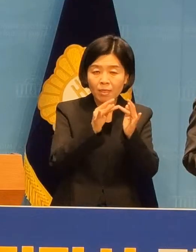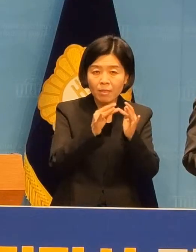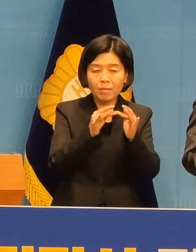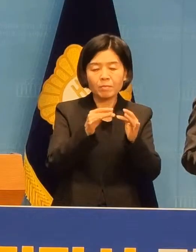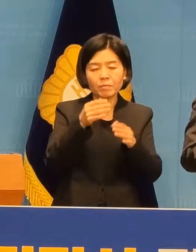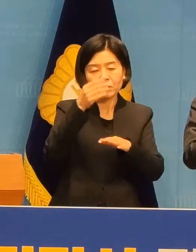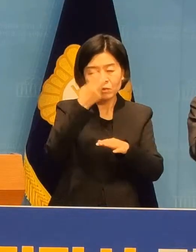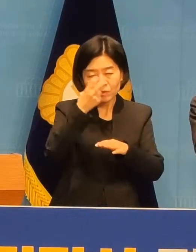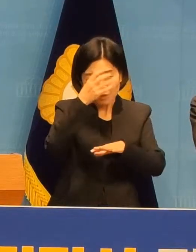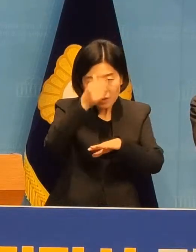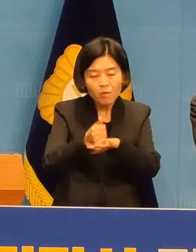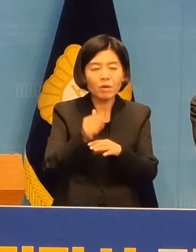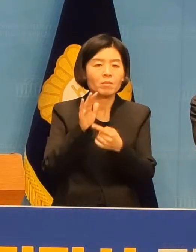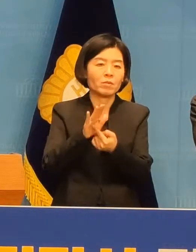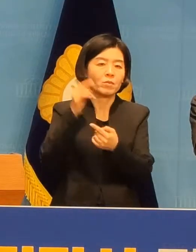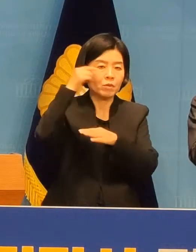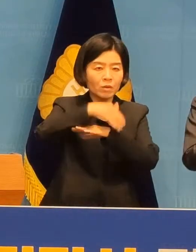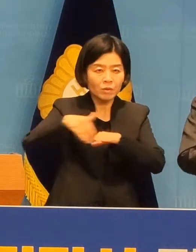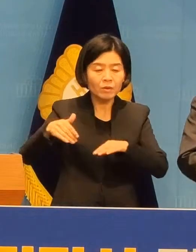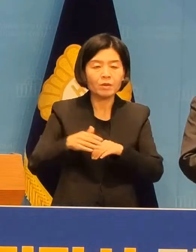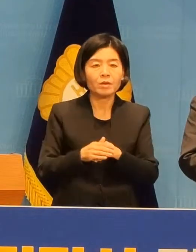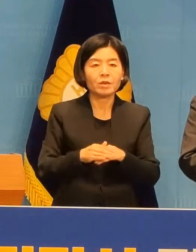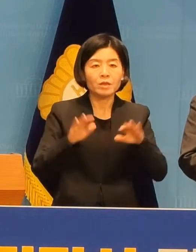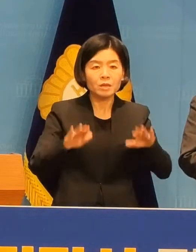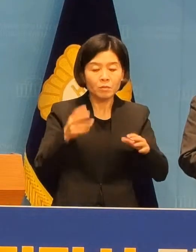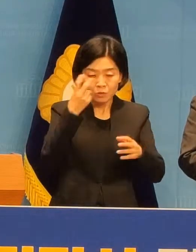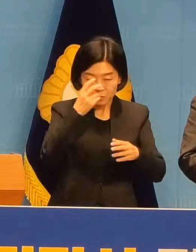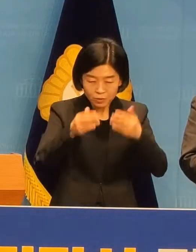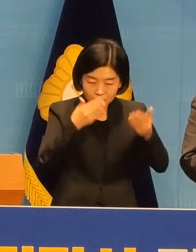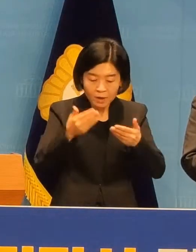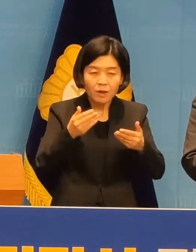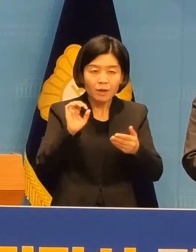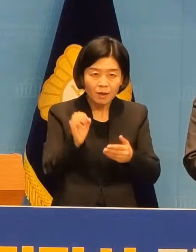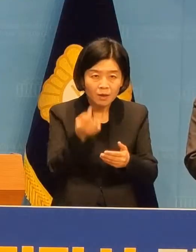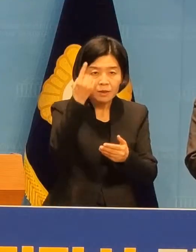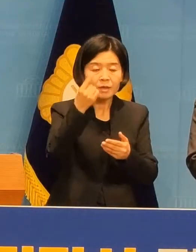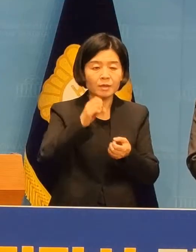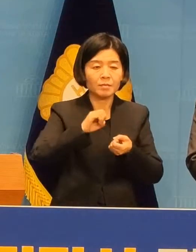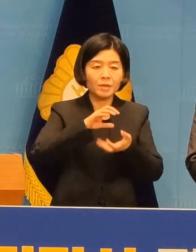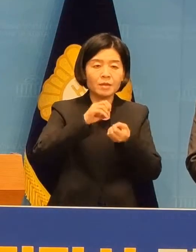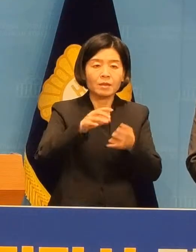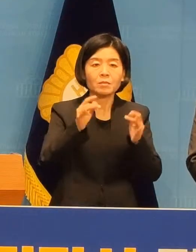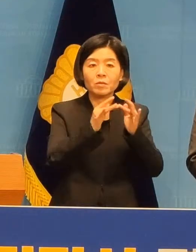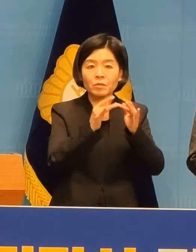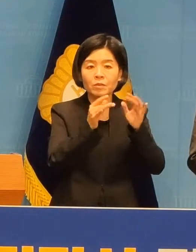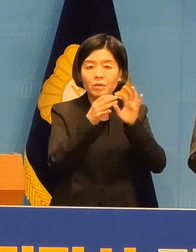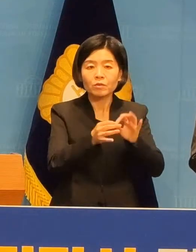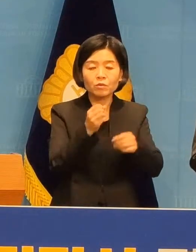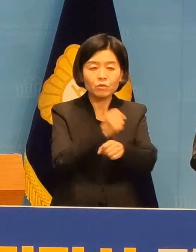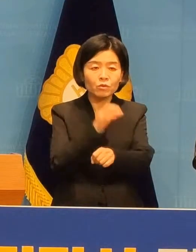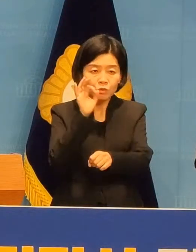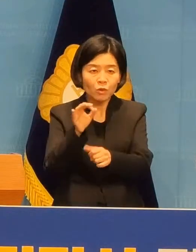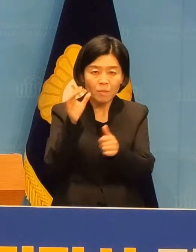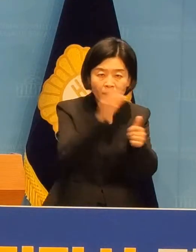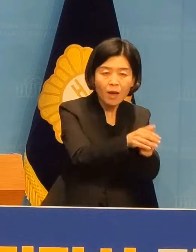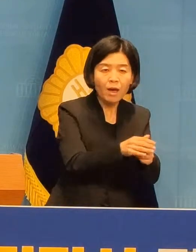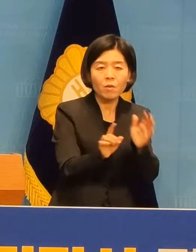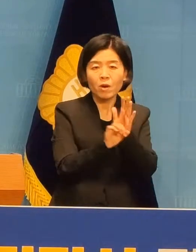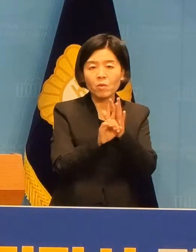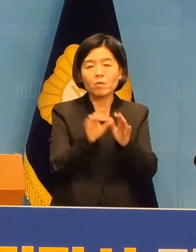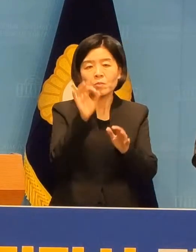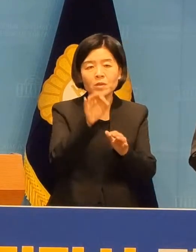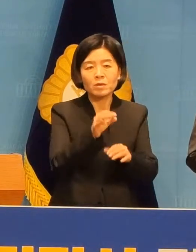예정입니다. 이번 국감을 계기로 배달 플랫폼의 수수료 전가, 광고비 과다, 할인 강요,